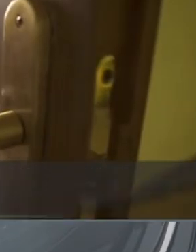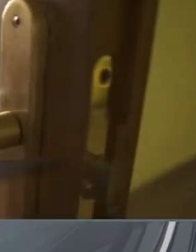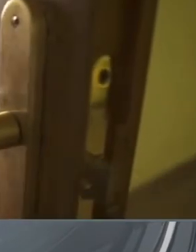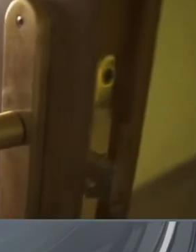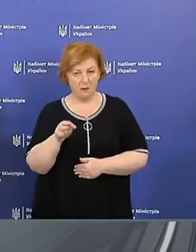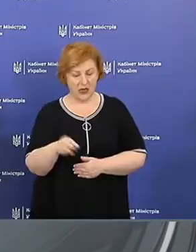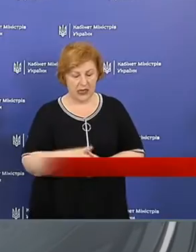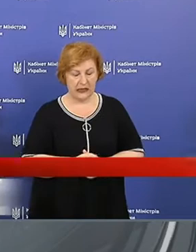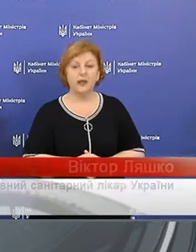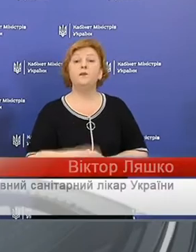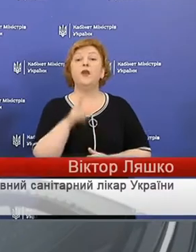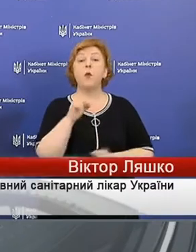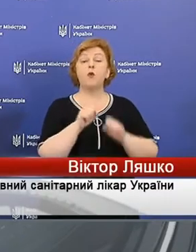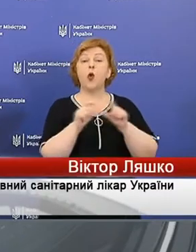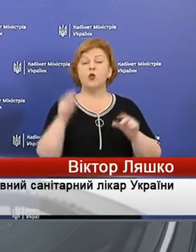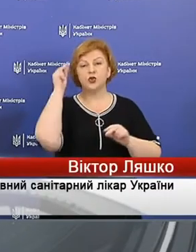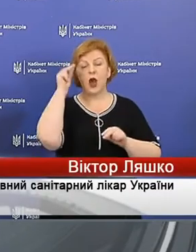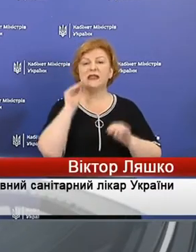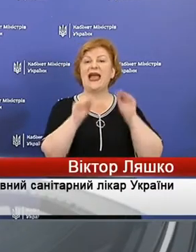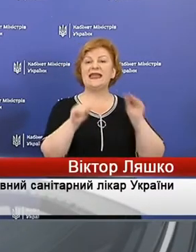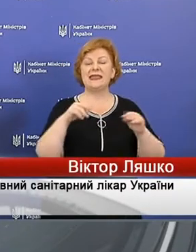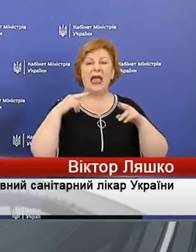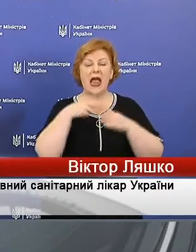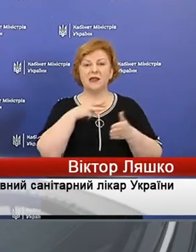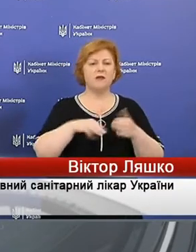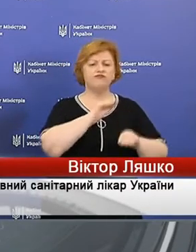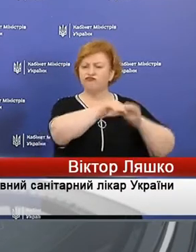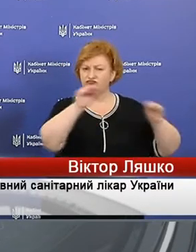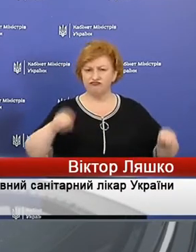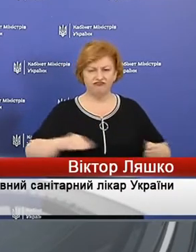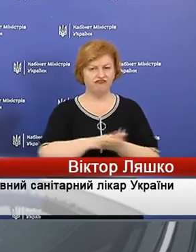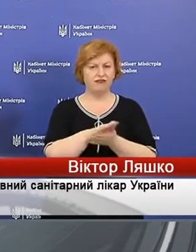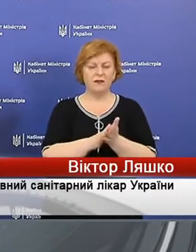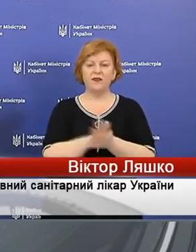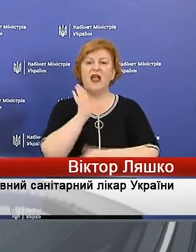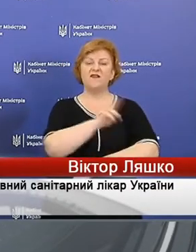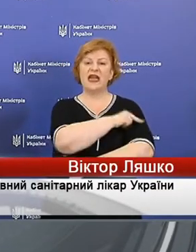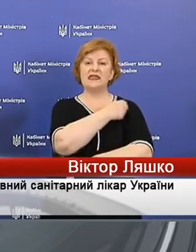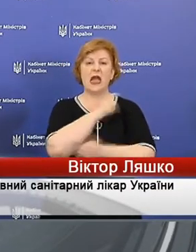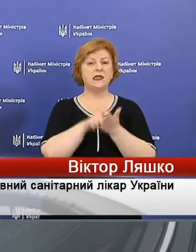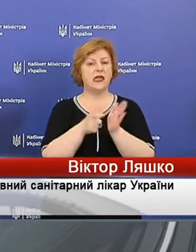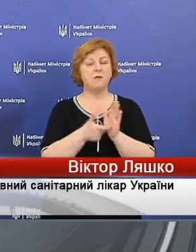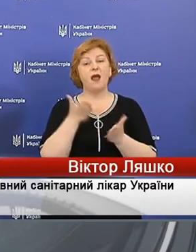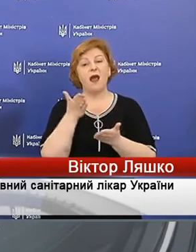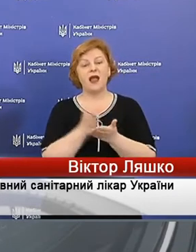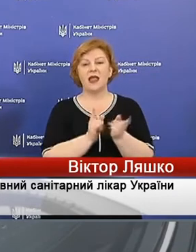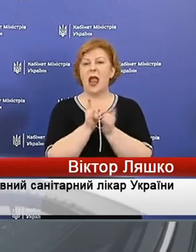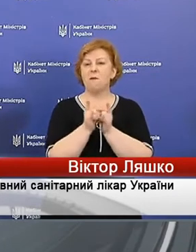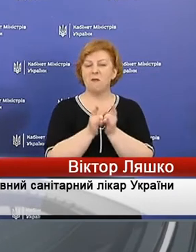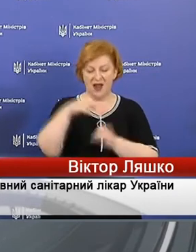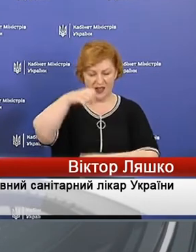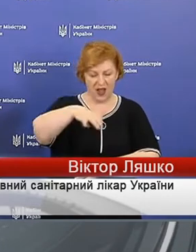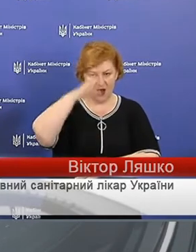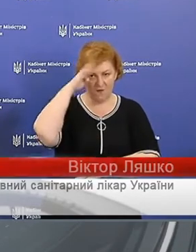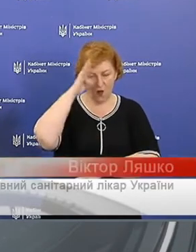та медиків. По школам розставлення антисептики для обробки рук, в санітарних кімнатах є мило, проточна